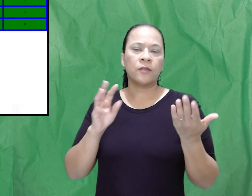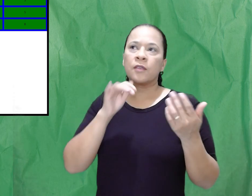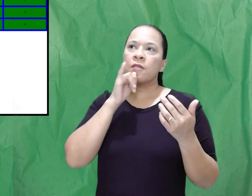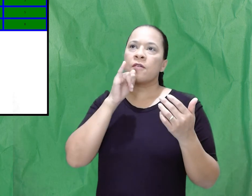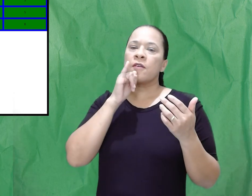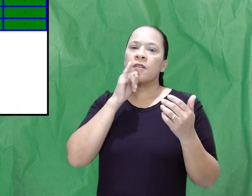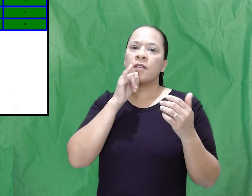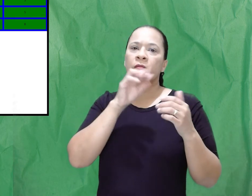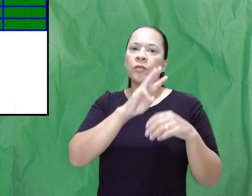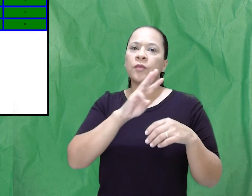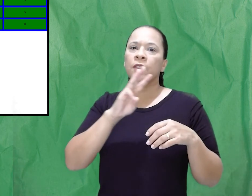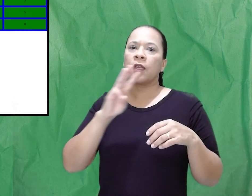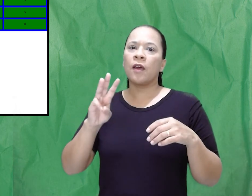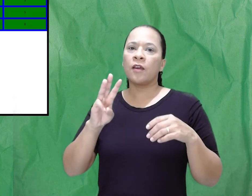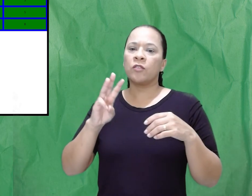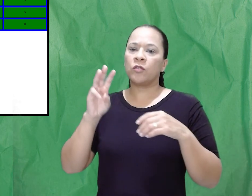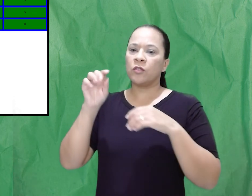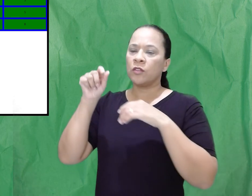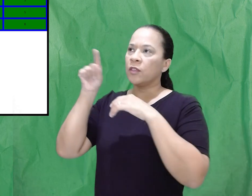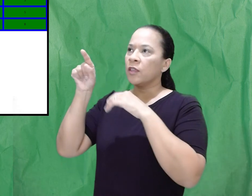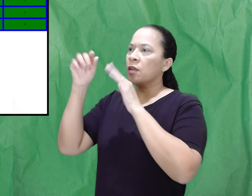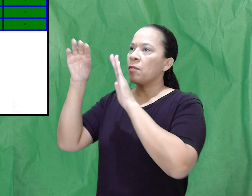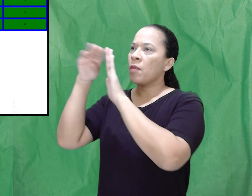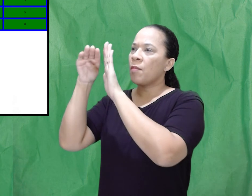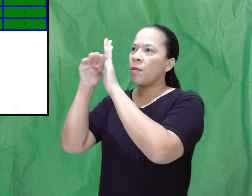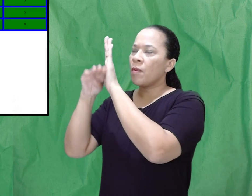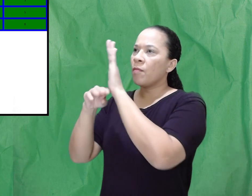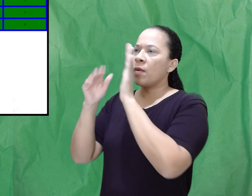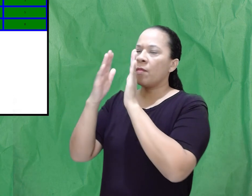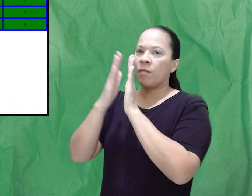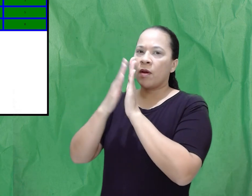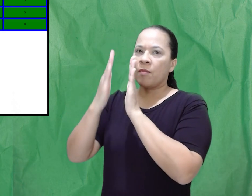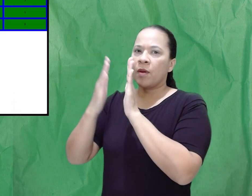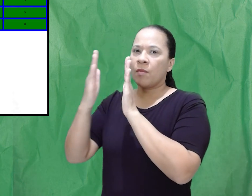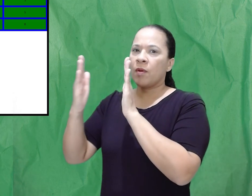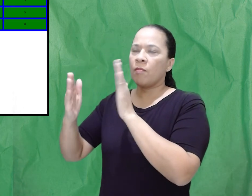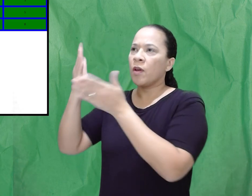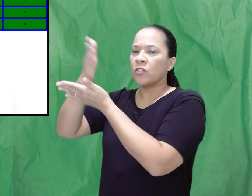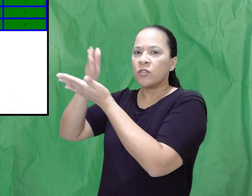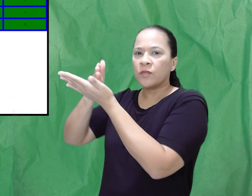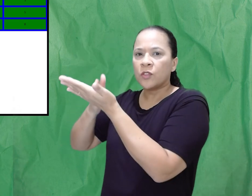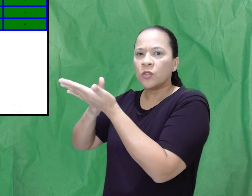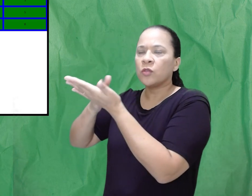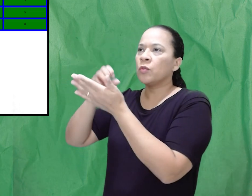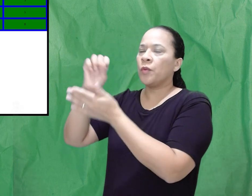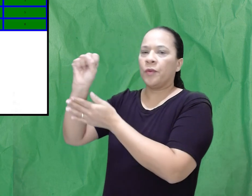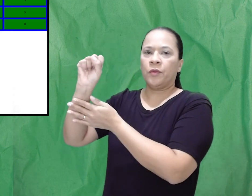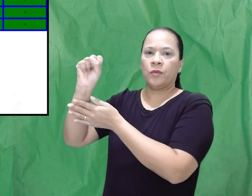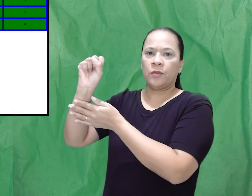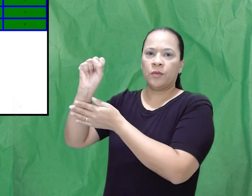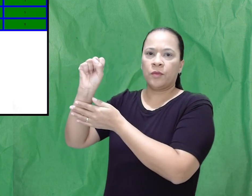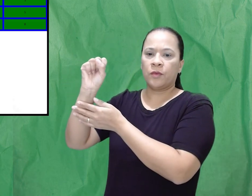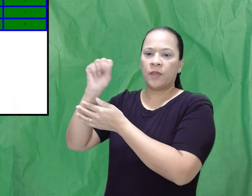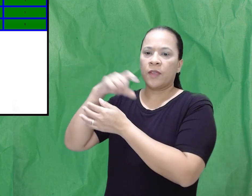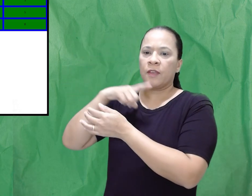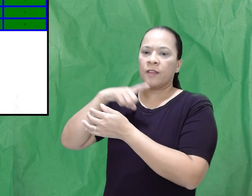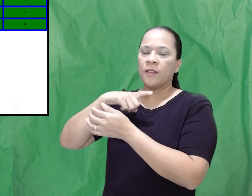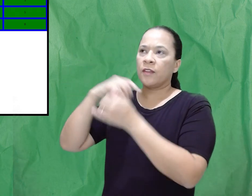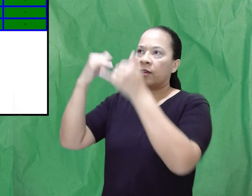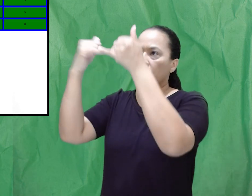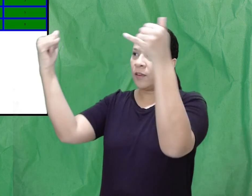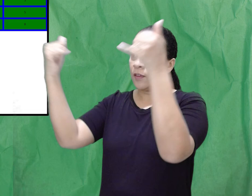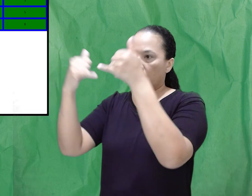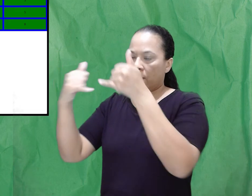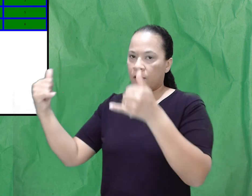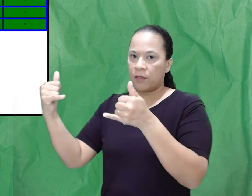ele dividiu em 8 elementos. Então tem um elemento, esse elemento aqui, que vai ocupar 2 linhas em uma coluna.